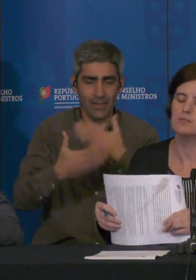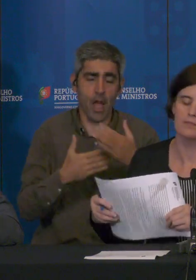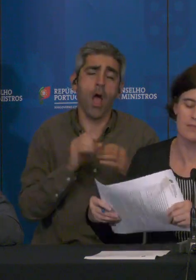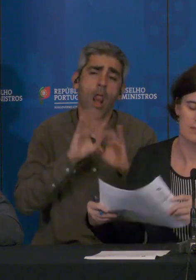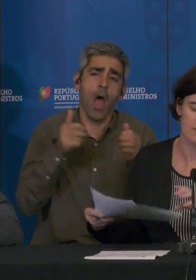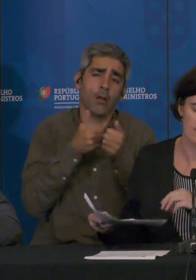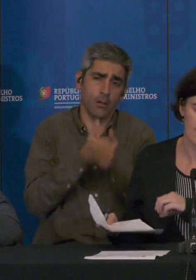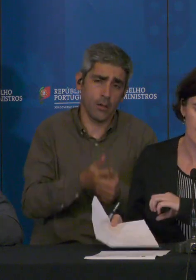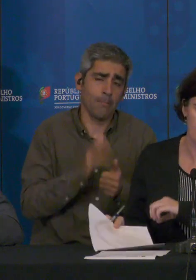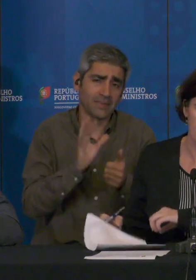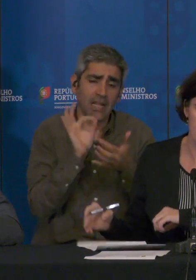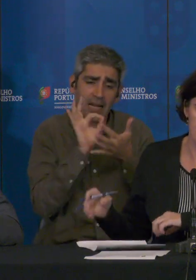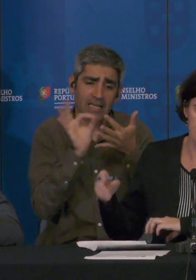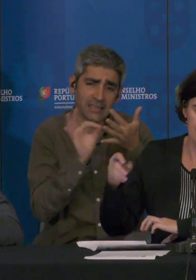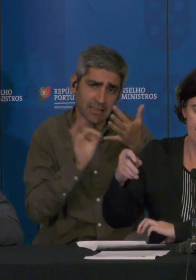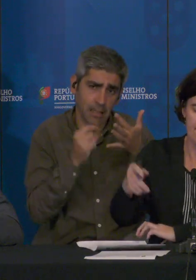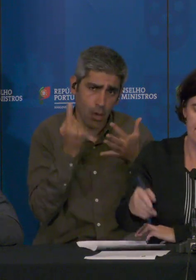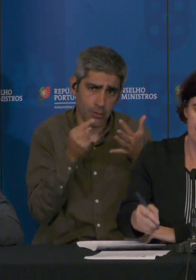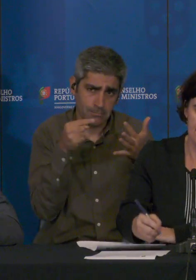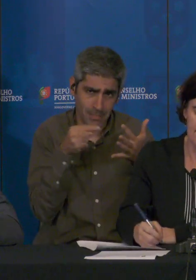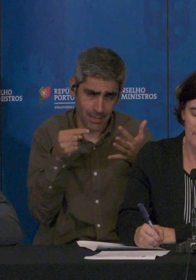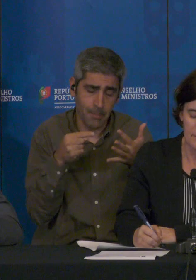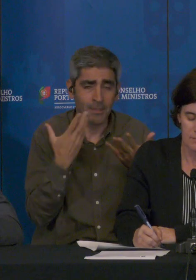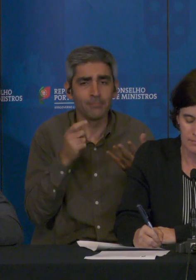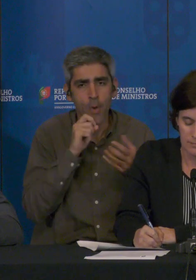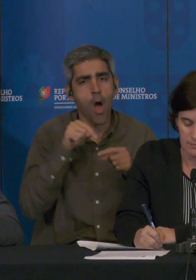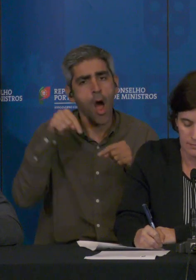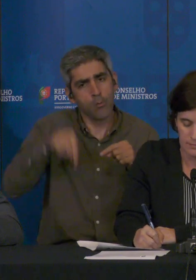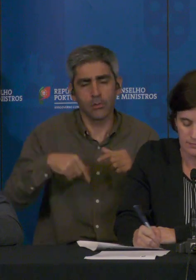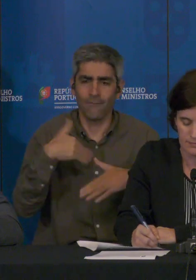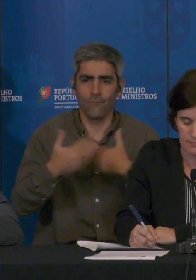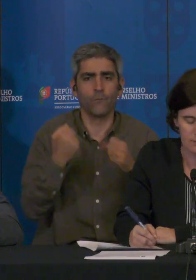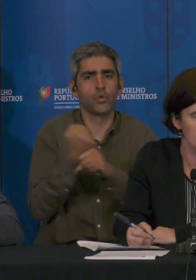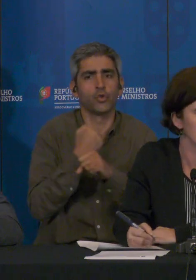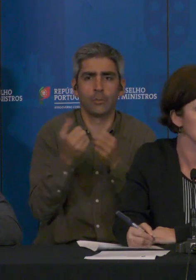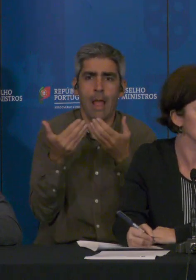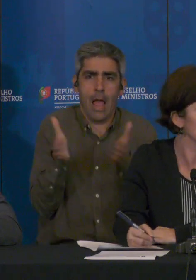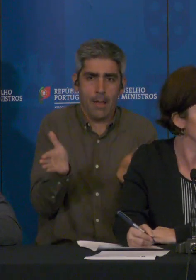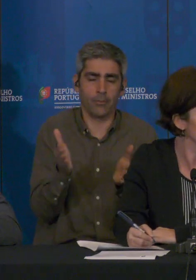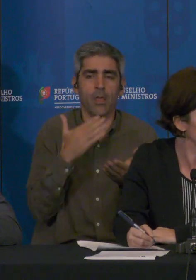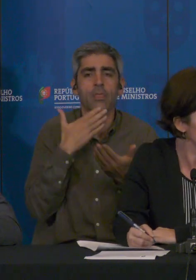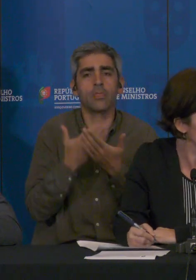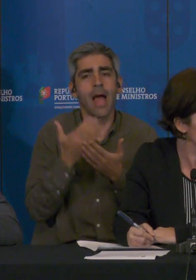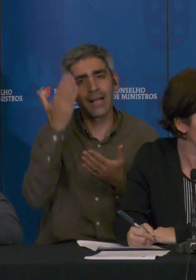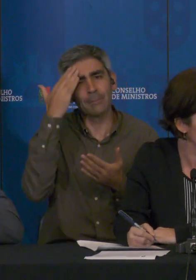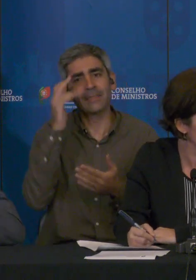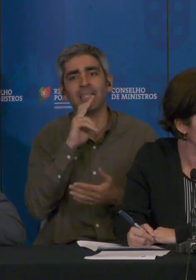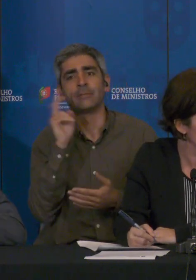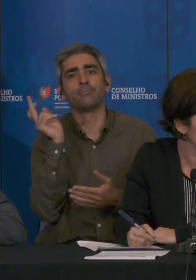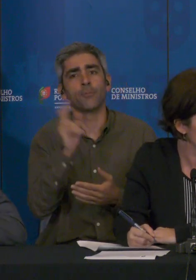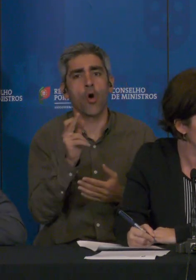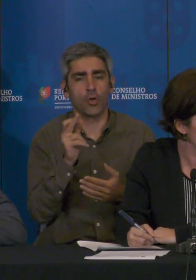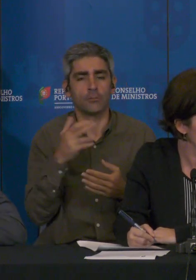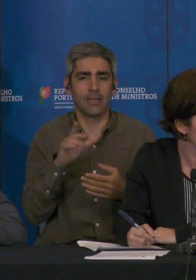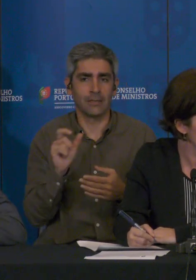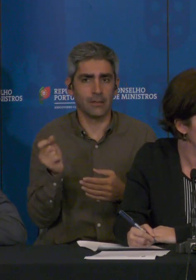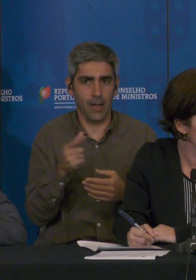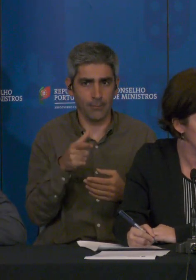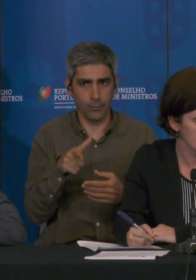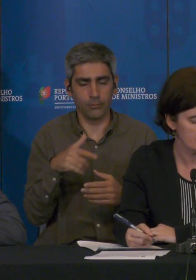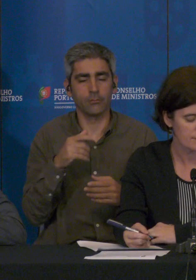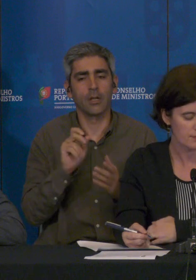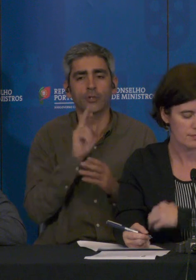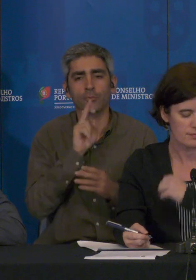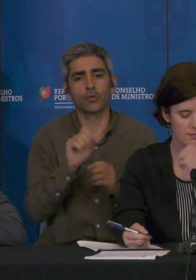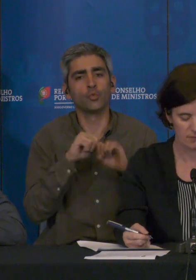cumprir, mas permitindo que entrem desde logo em funcionamento, aumentando assim a capacidade de resposta no âmbito das respostas